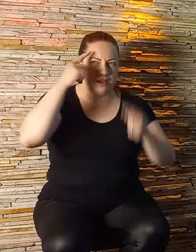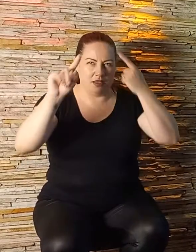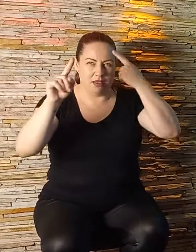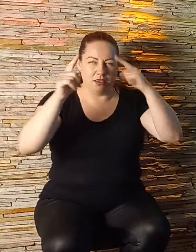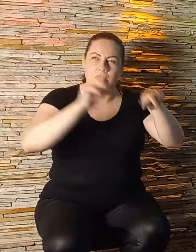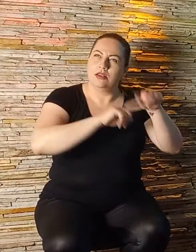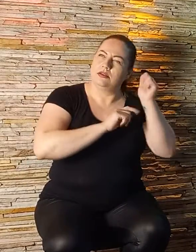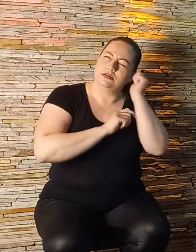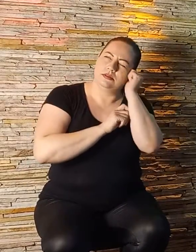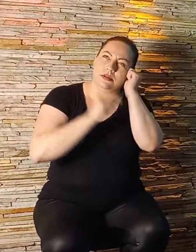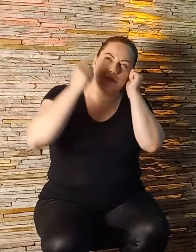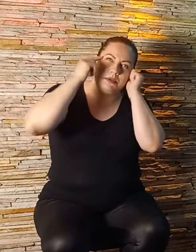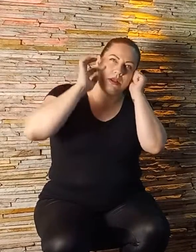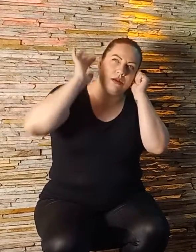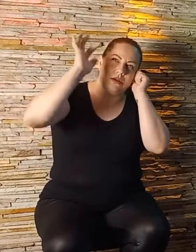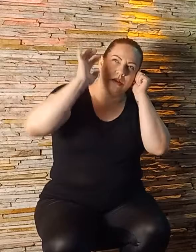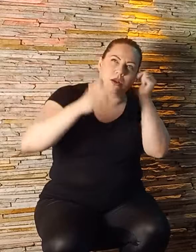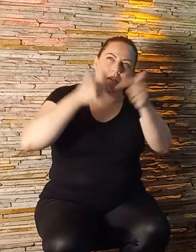já